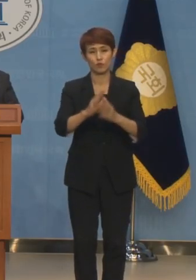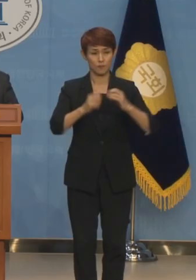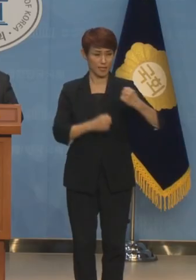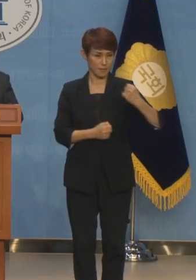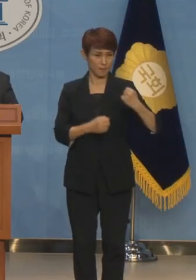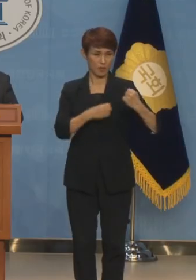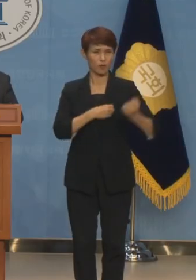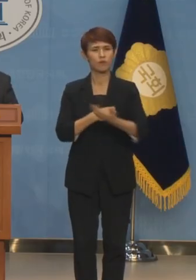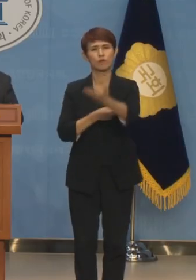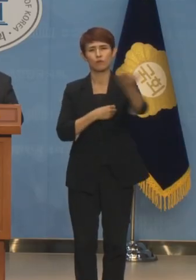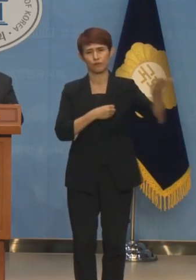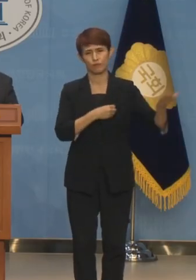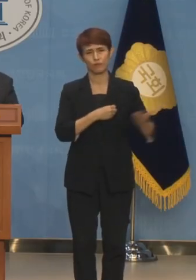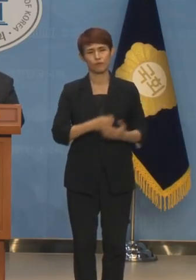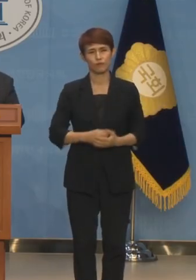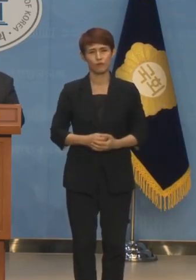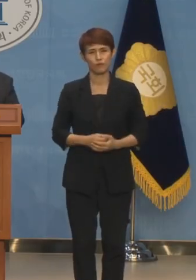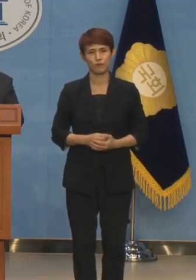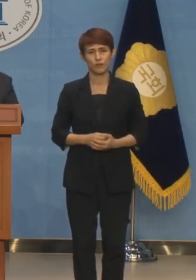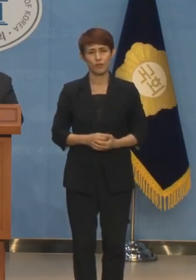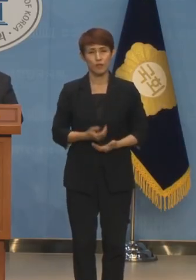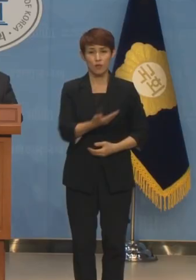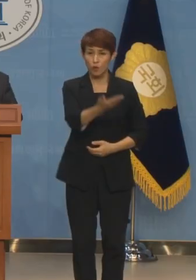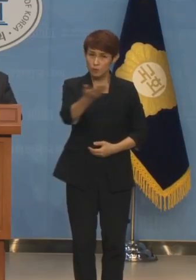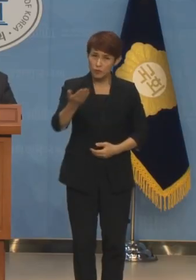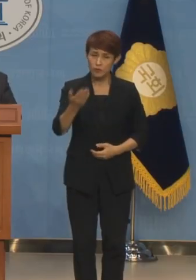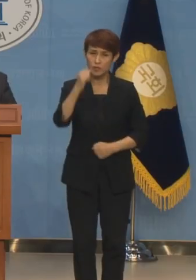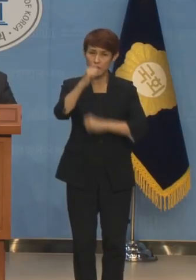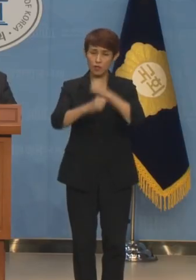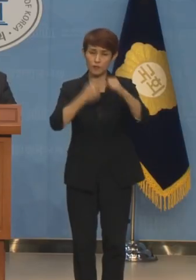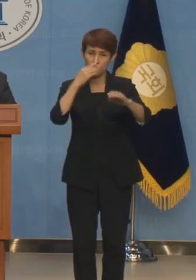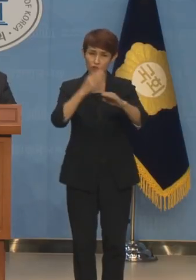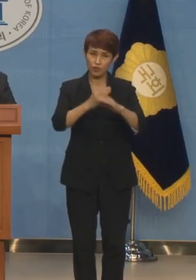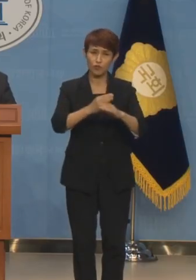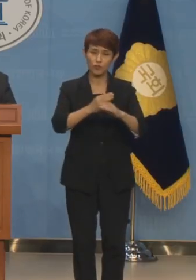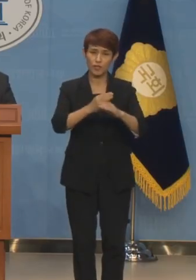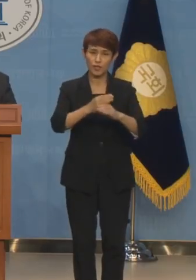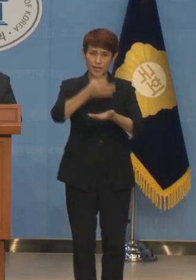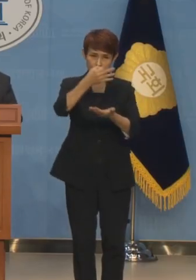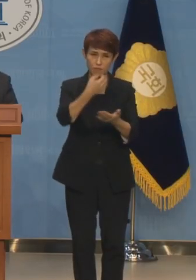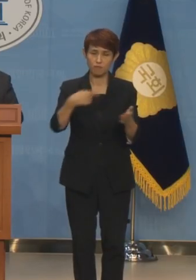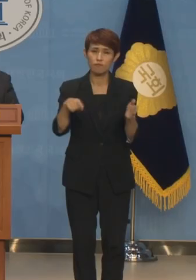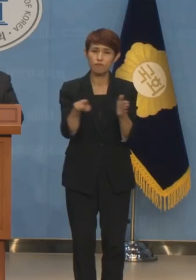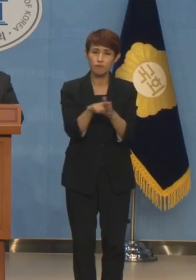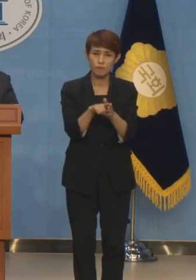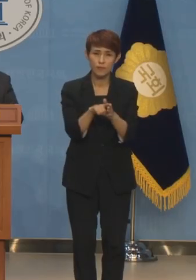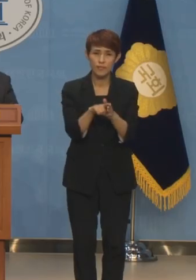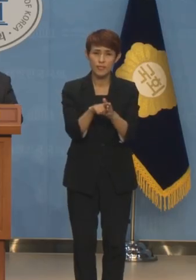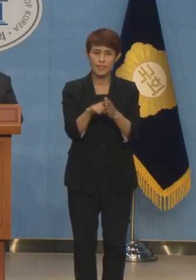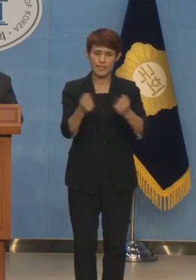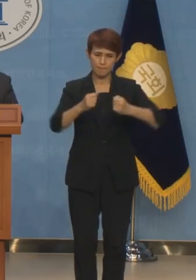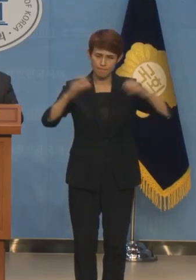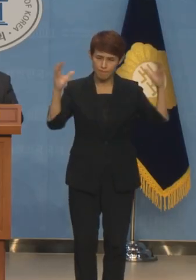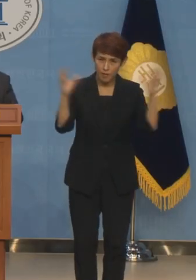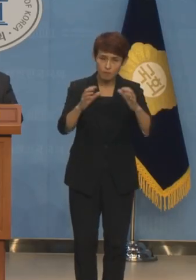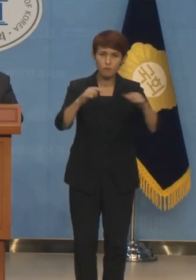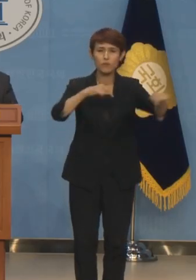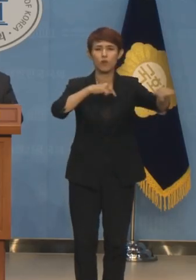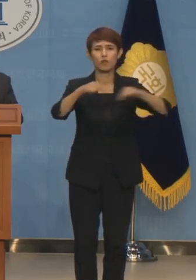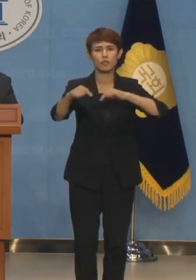국민의힘 당원 동지 여러분, 여러분은 자유민주주의의 가치를 지키기 위해 뭉친